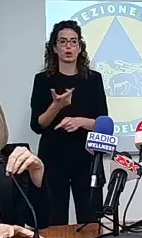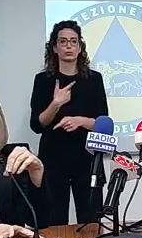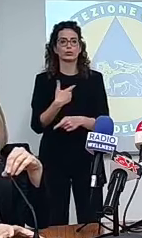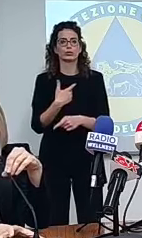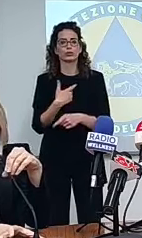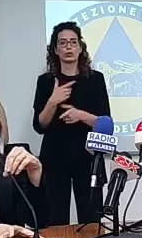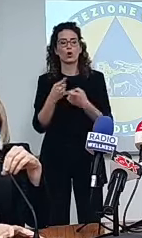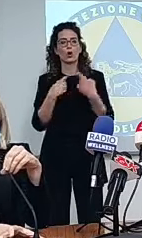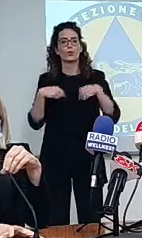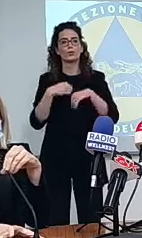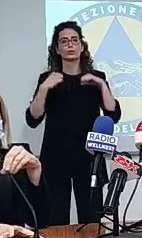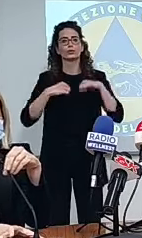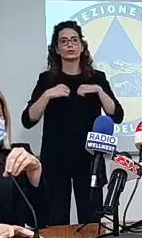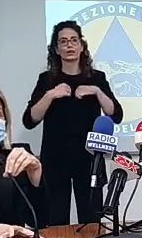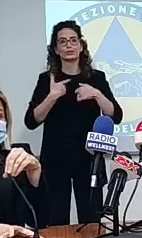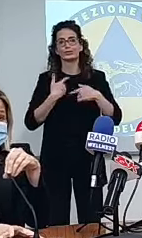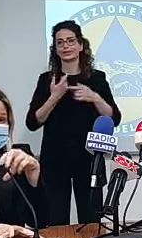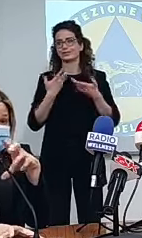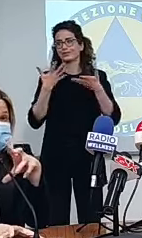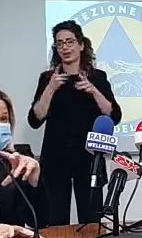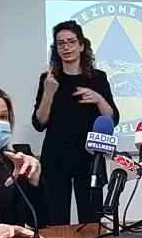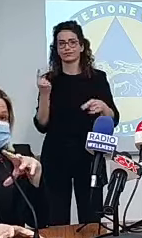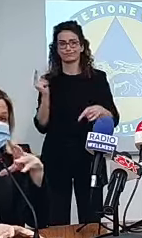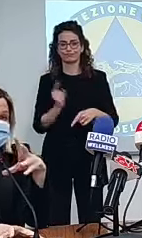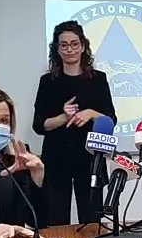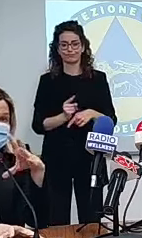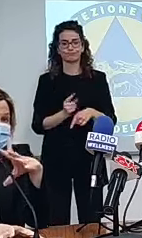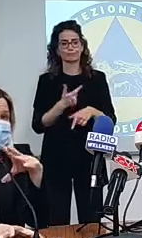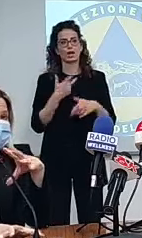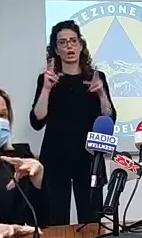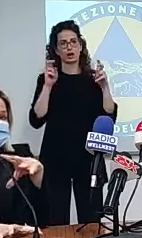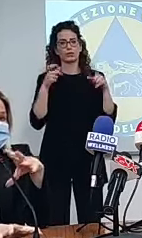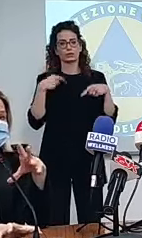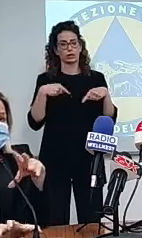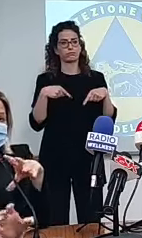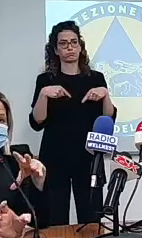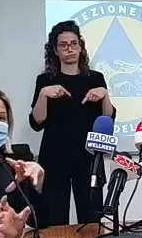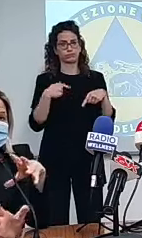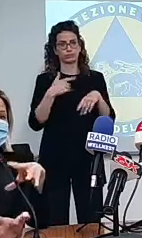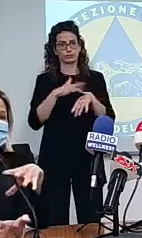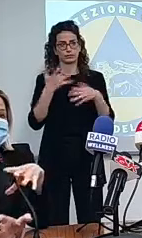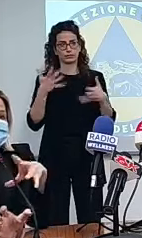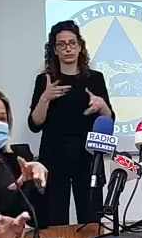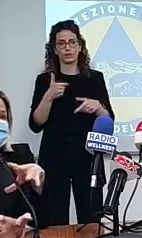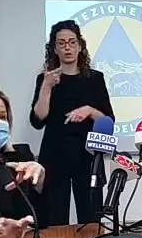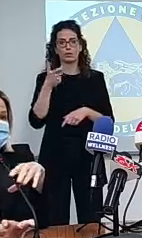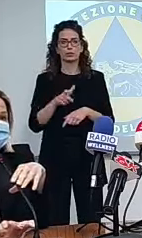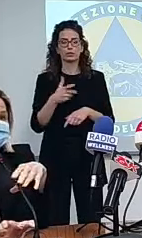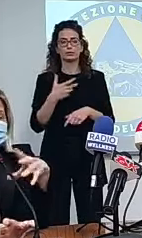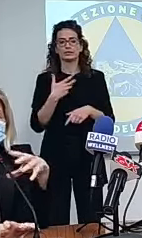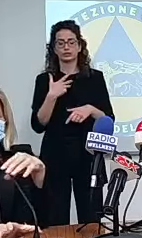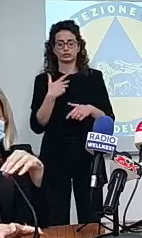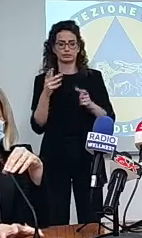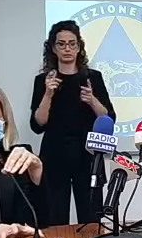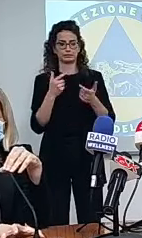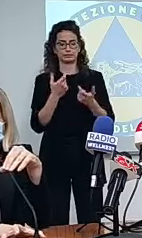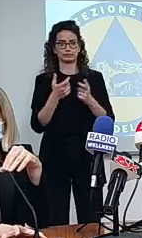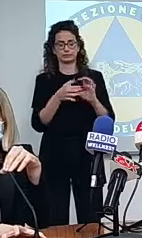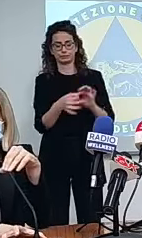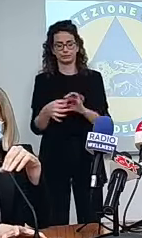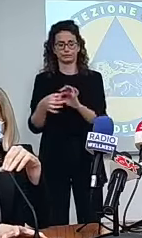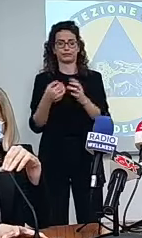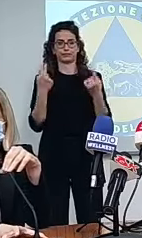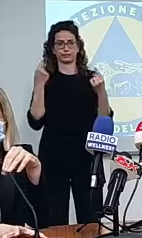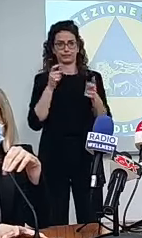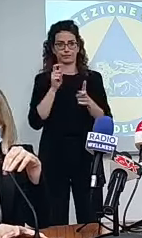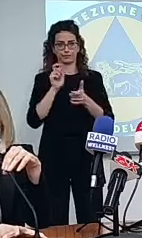Commissione Salute, abbiamo trattato anche questo argomento, perché comunque è articolato, c'è le procedure e tutto il resto, quindi abbiamo trattato